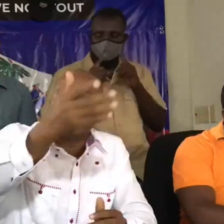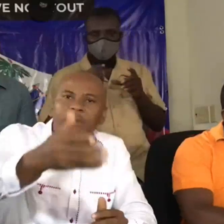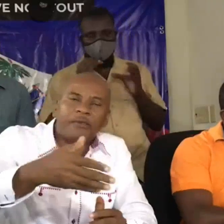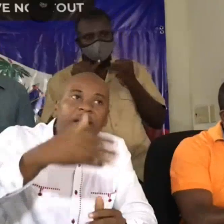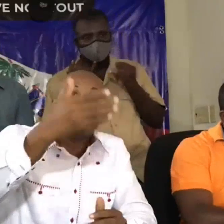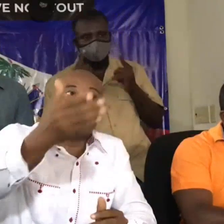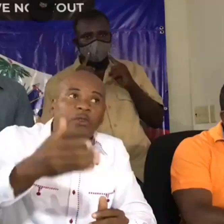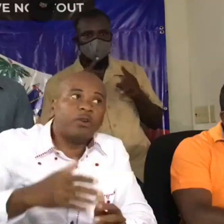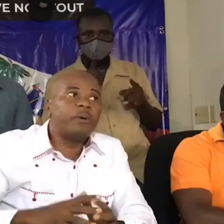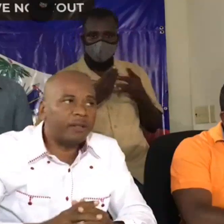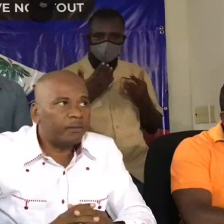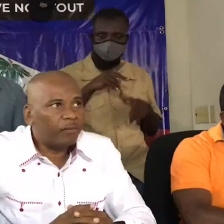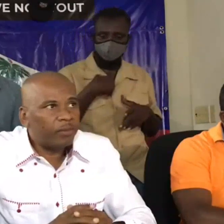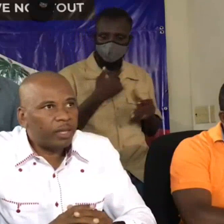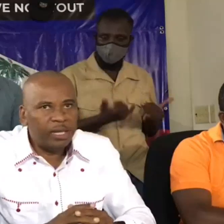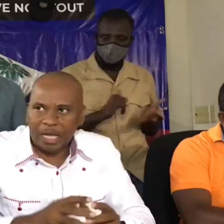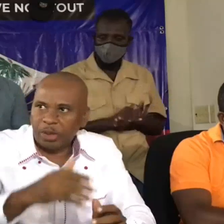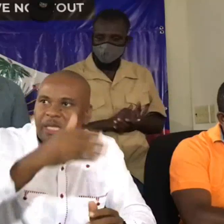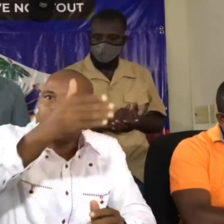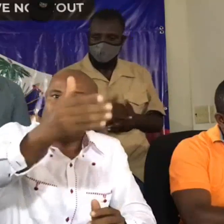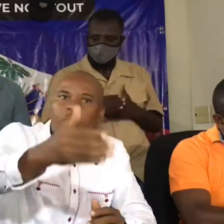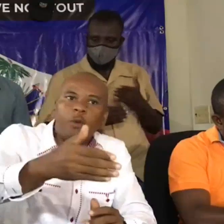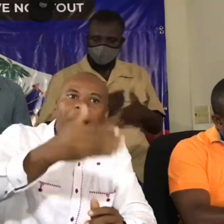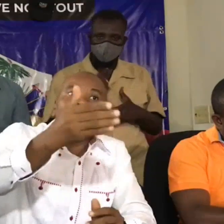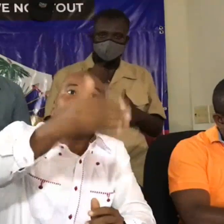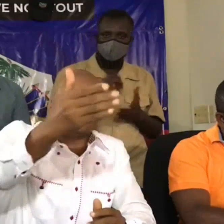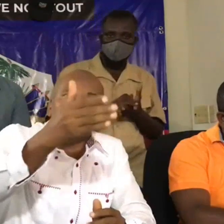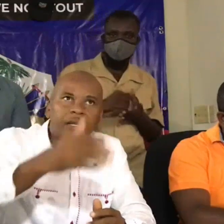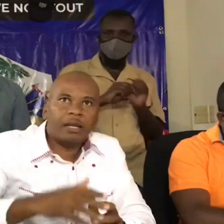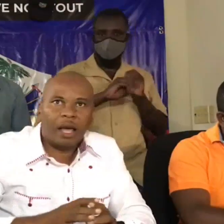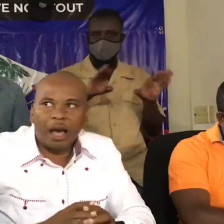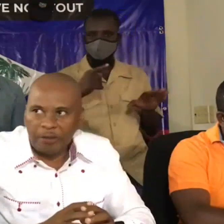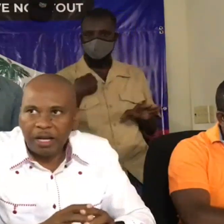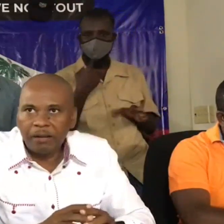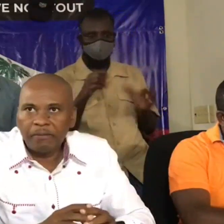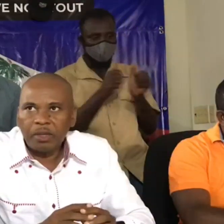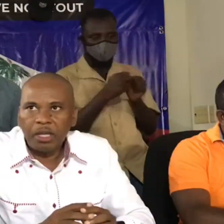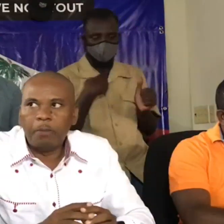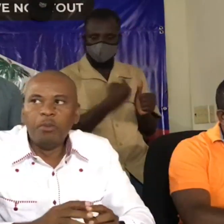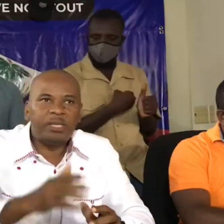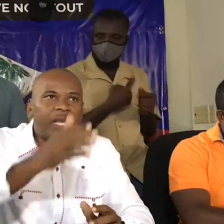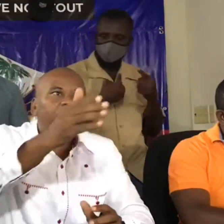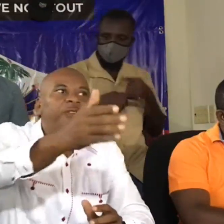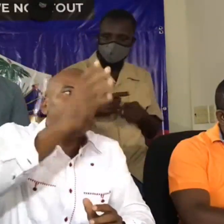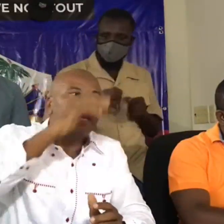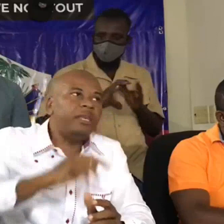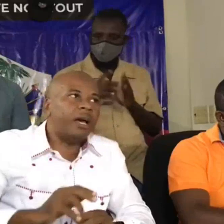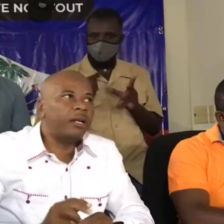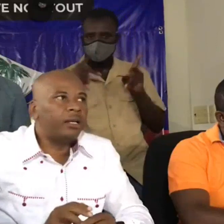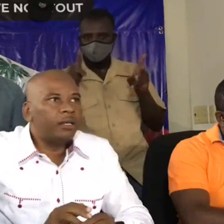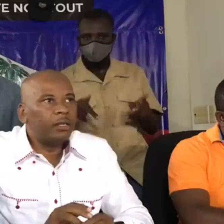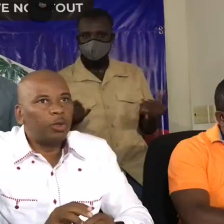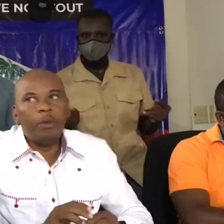langage ensemble avec elle, qu'il faut qu'on le comprenne. Et nous avons souhaité que patronne lui parle clair avec elle et pour nous éviter le